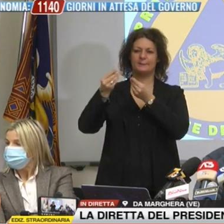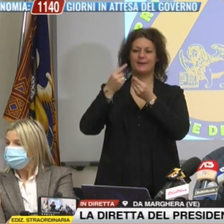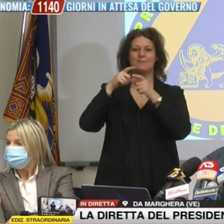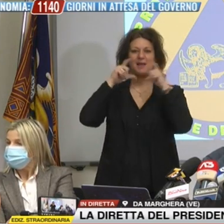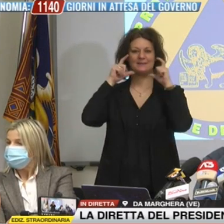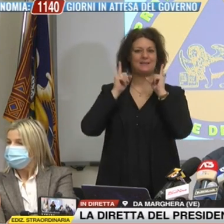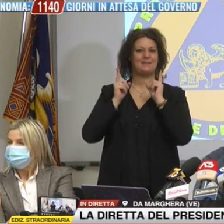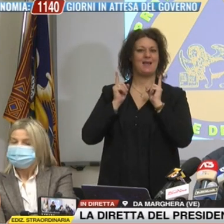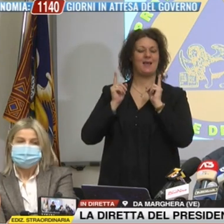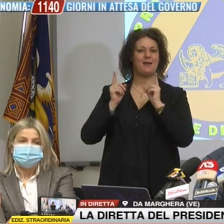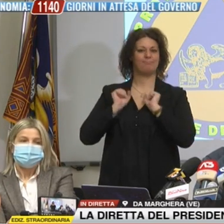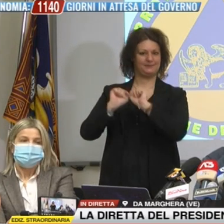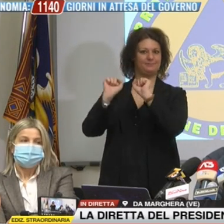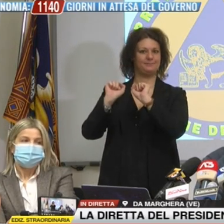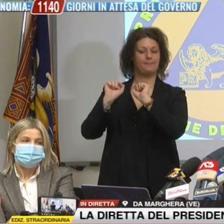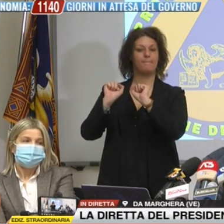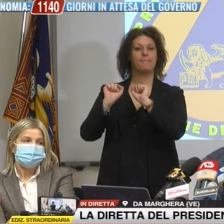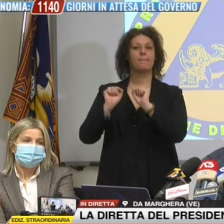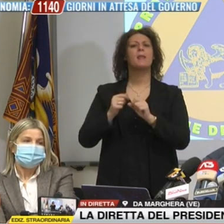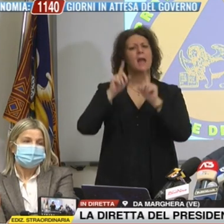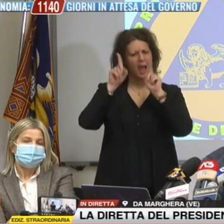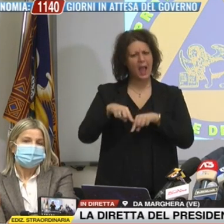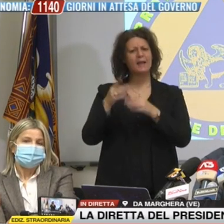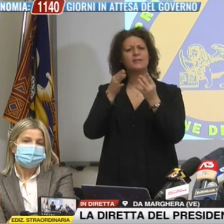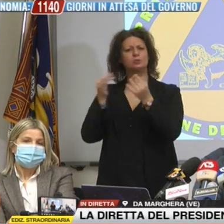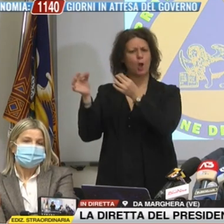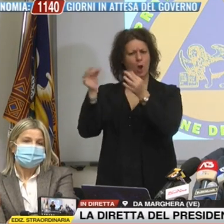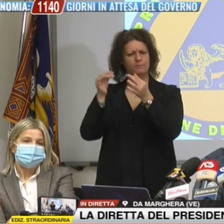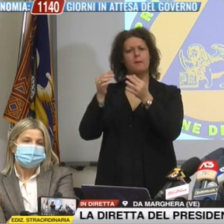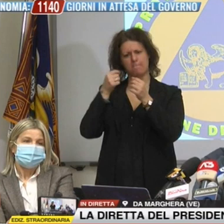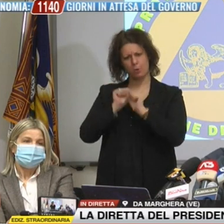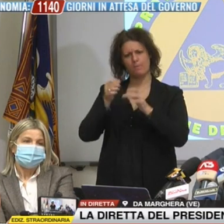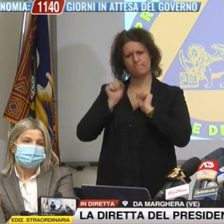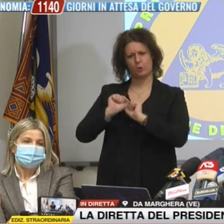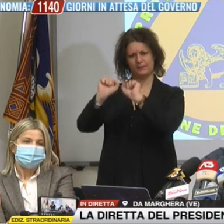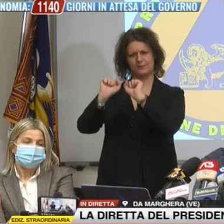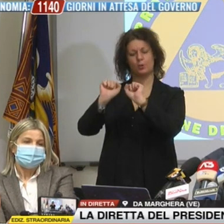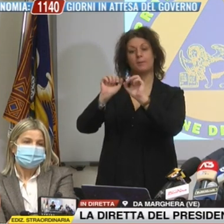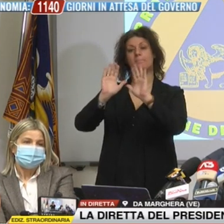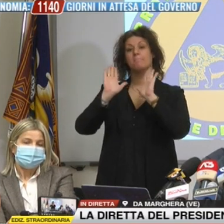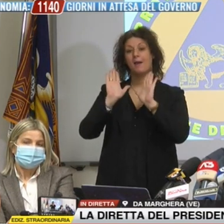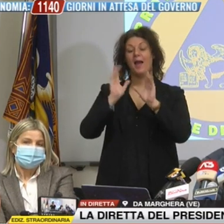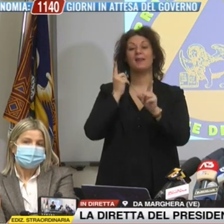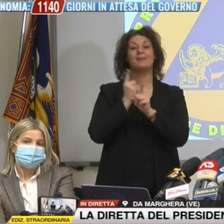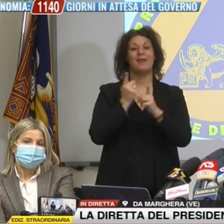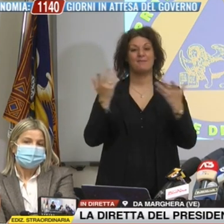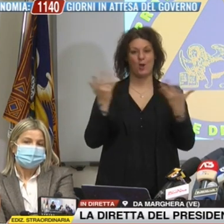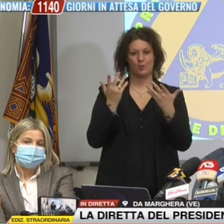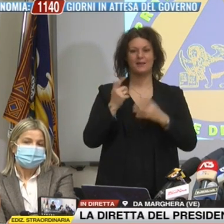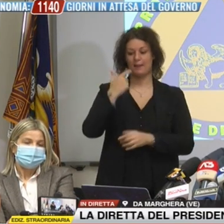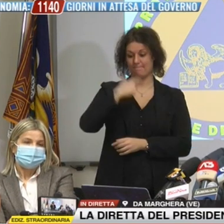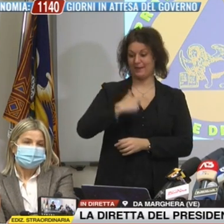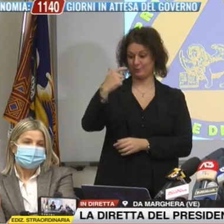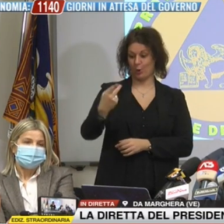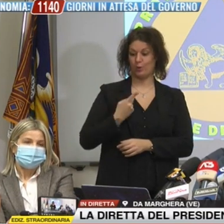le altre danno una protezione, ripeto, se si sommano i tre elementi, cioè le due mascherine e